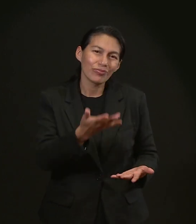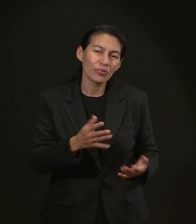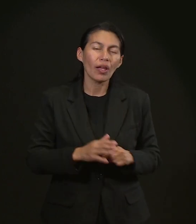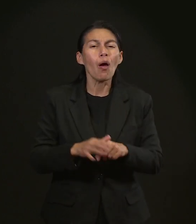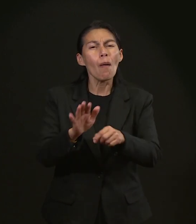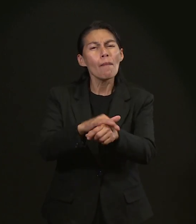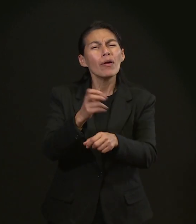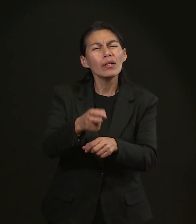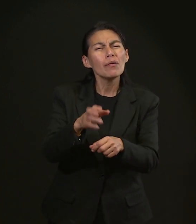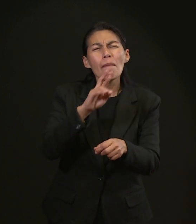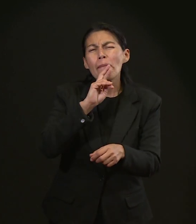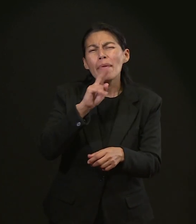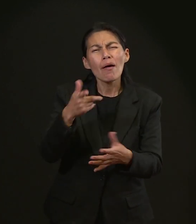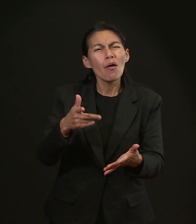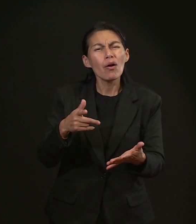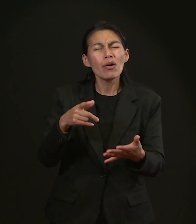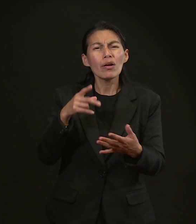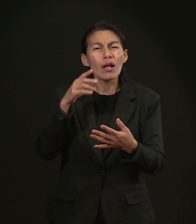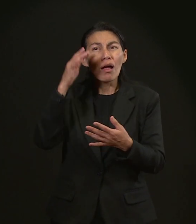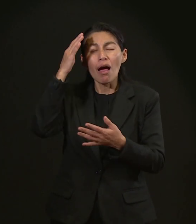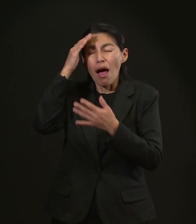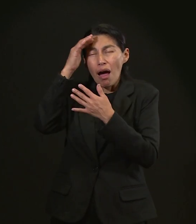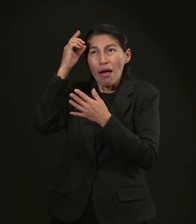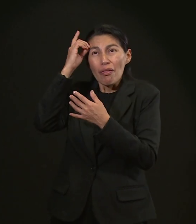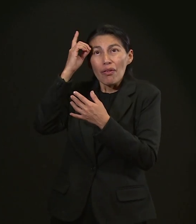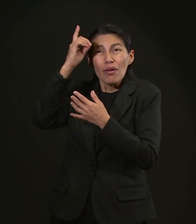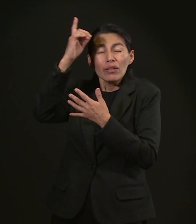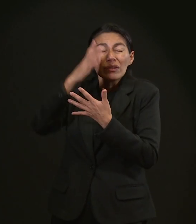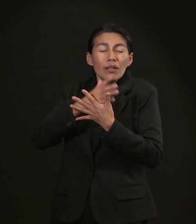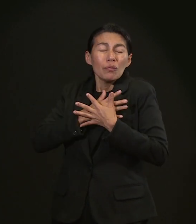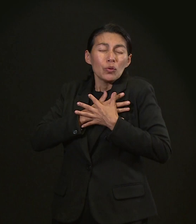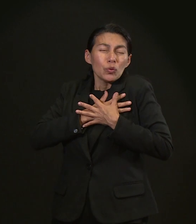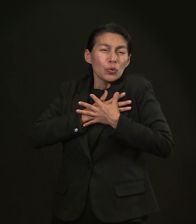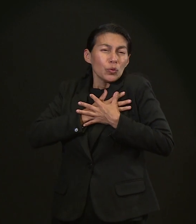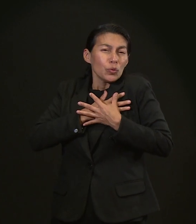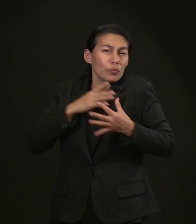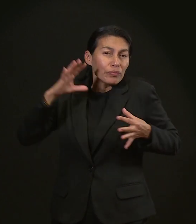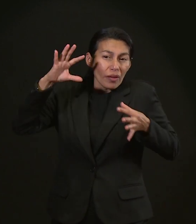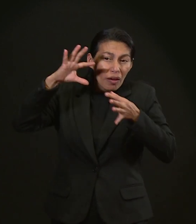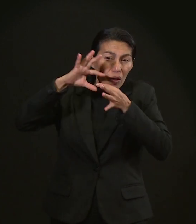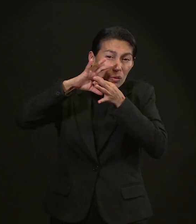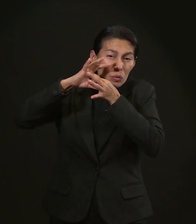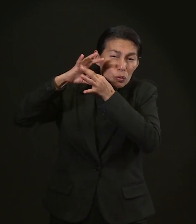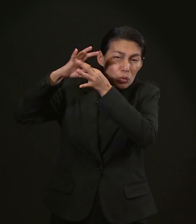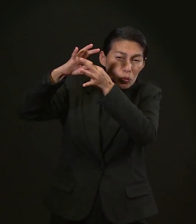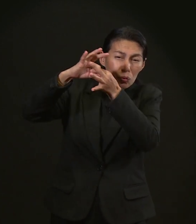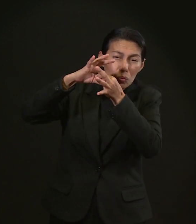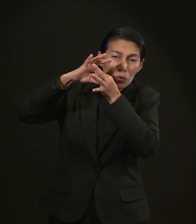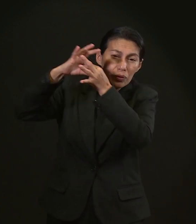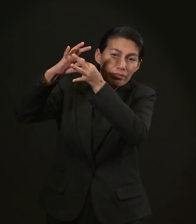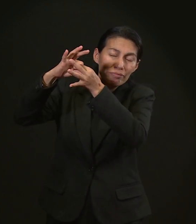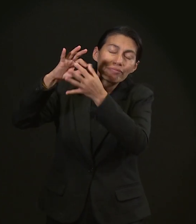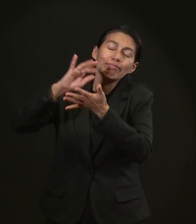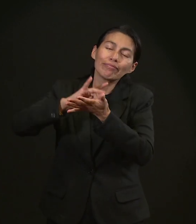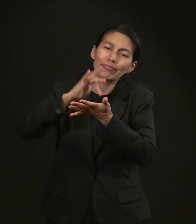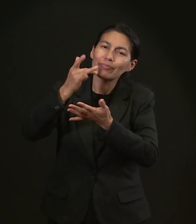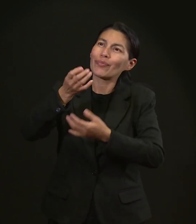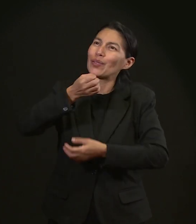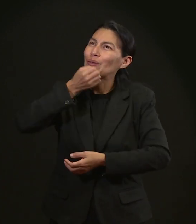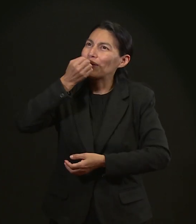de vivir la vida es en el amor que viene de dios y es a través de esa conexión a través de la